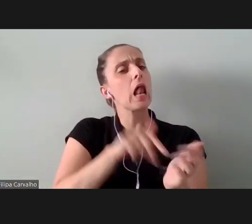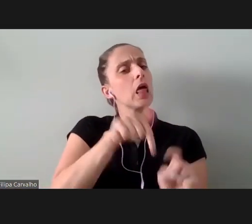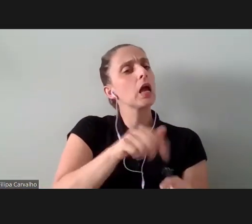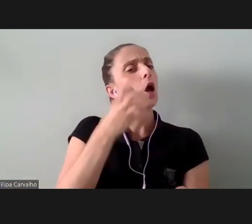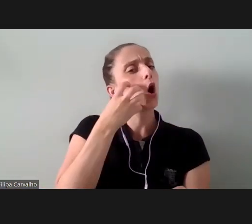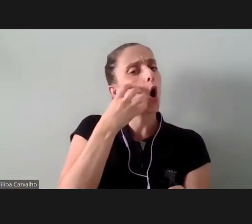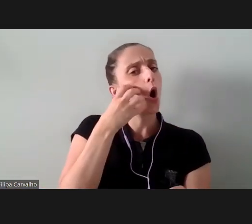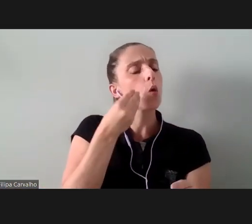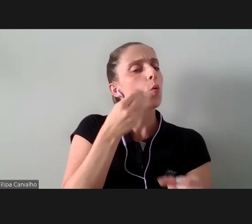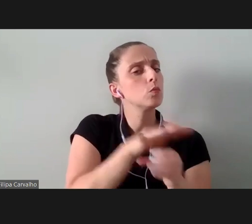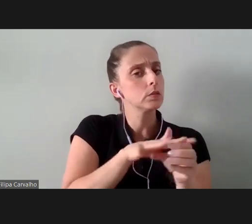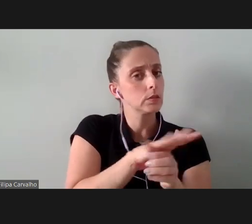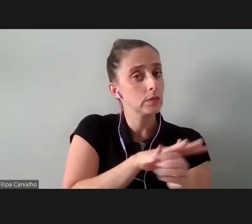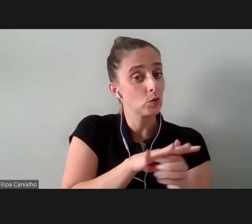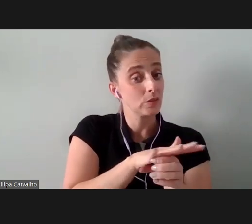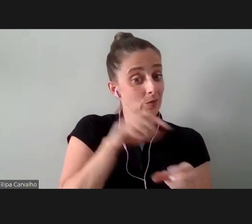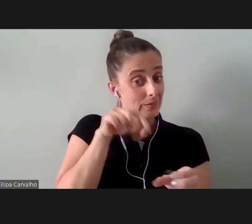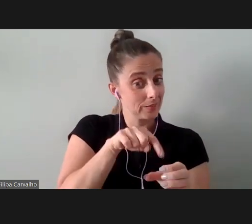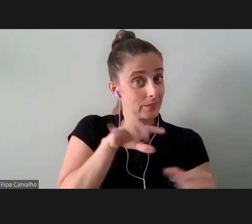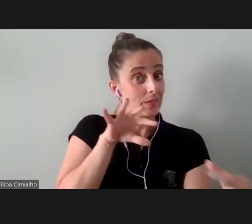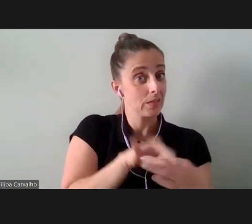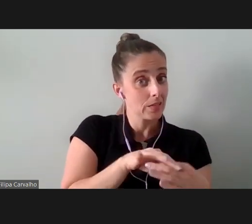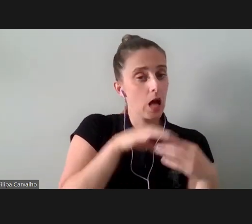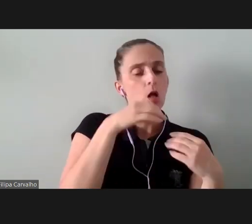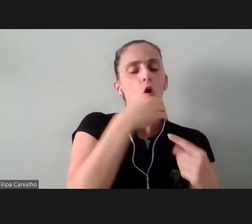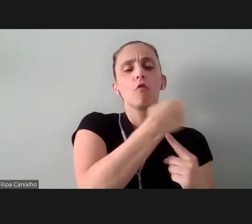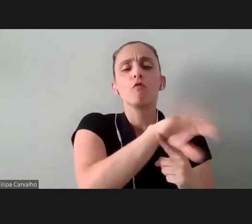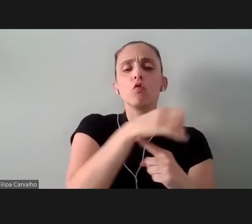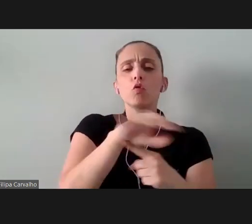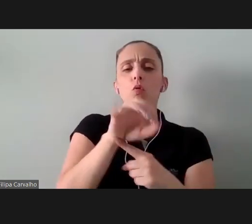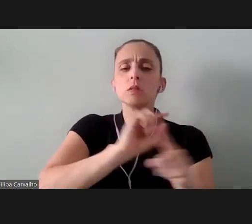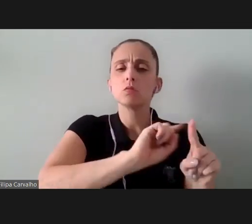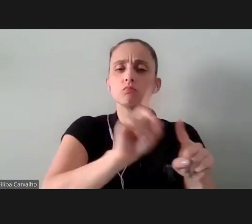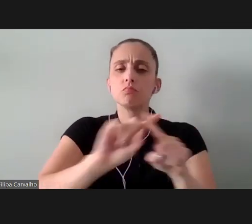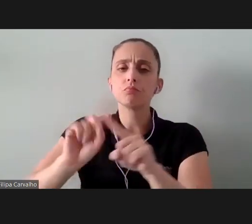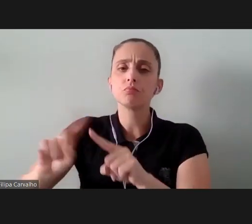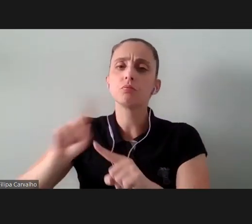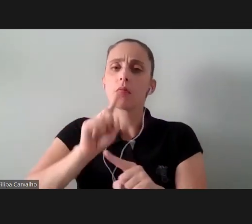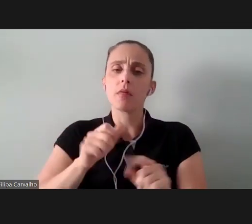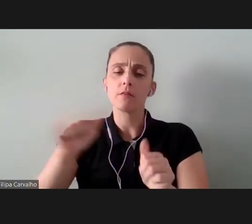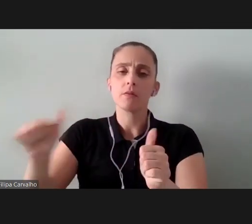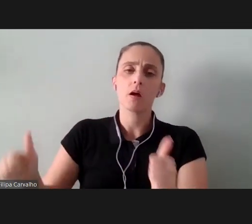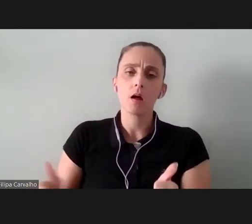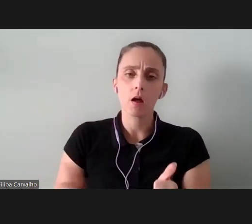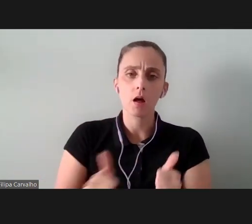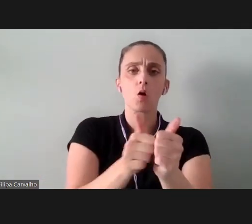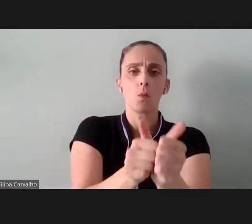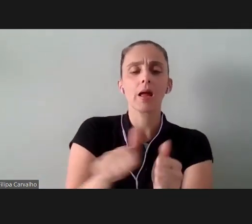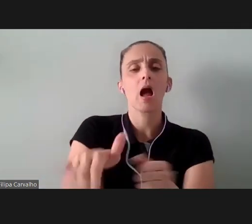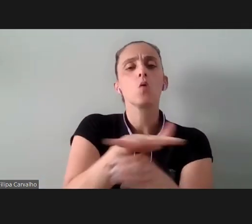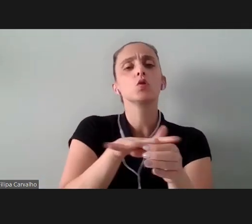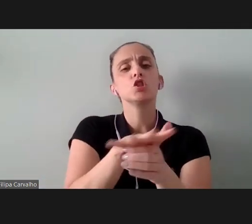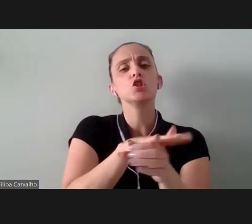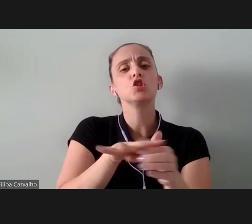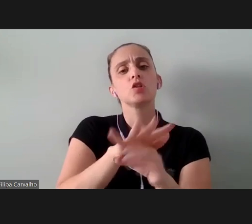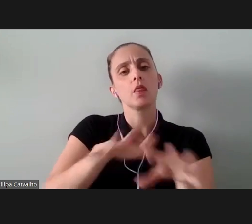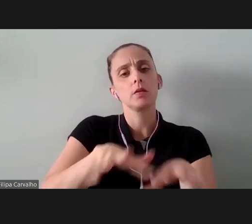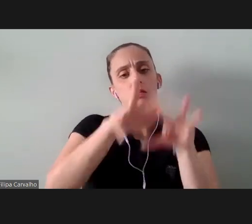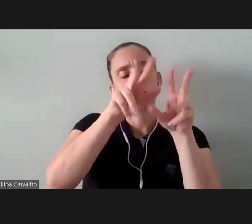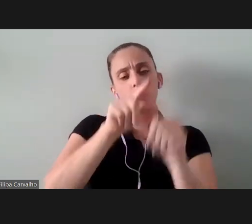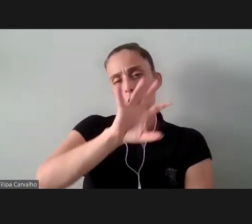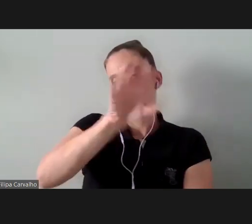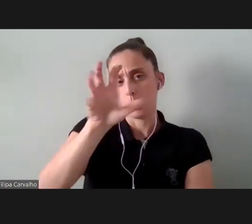dizer que as ofertas formativas devem acompanhar os estados de desenvolvimento de qualquer país. E nessa